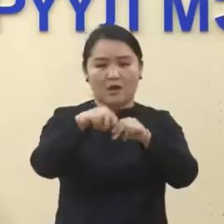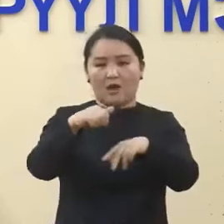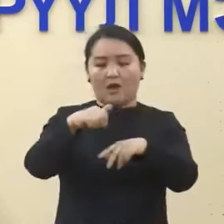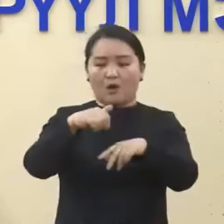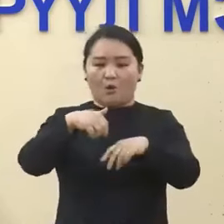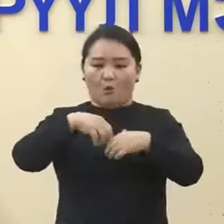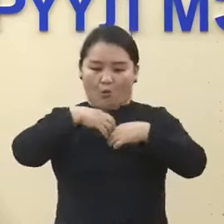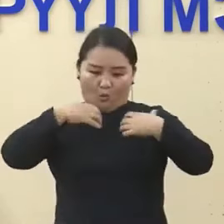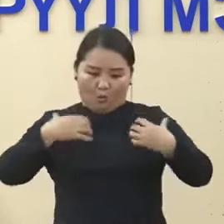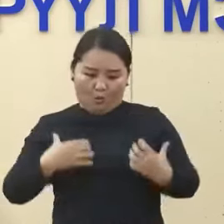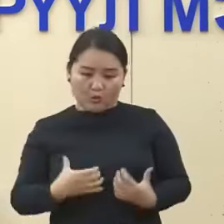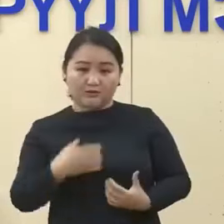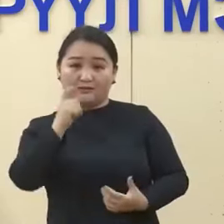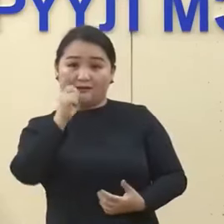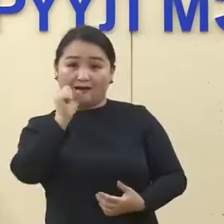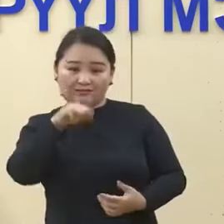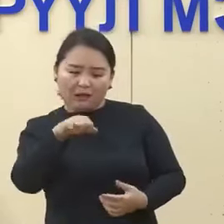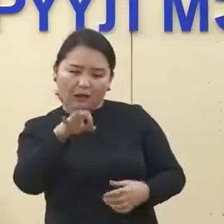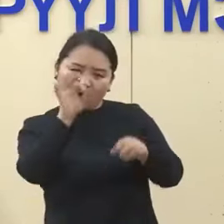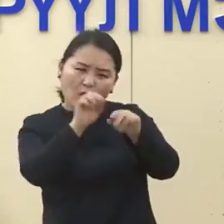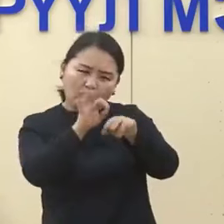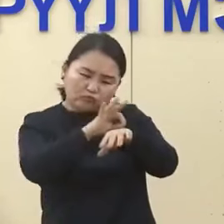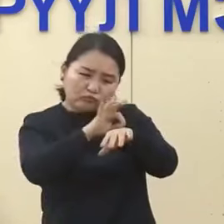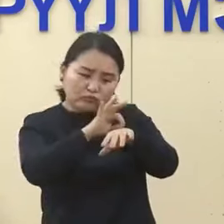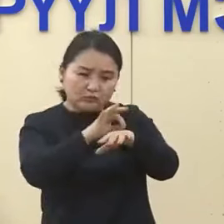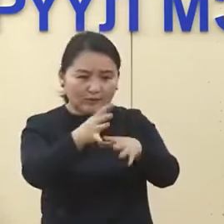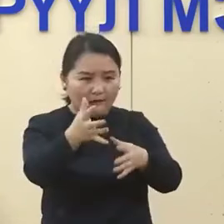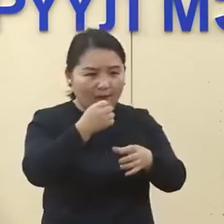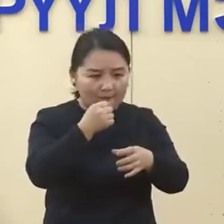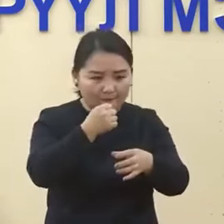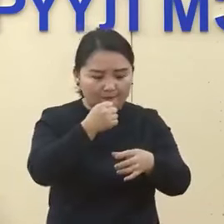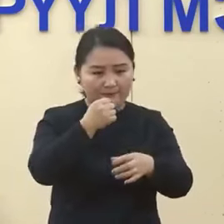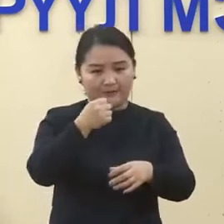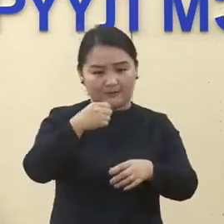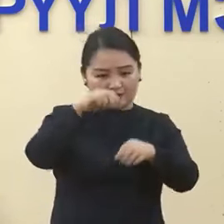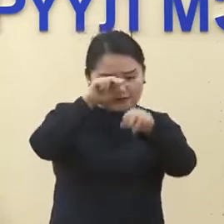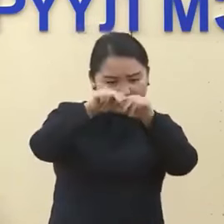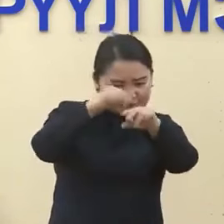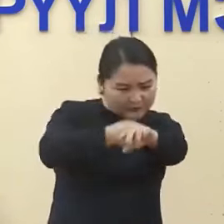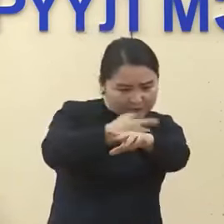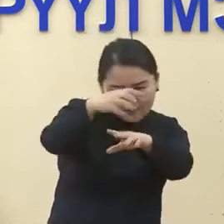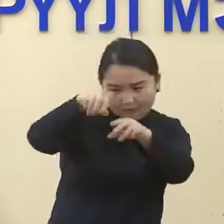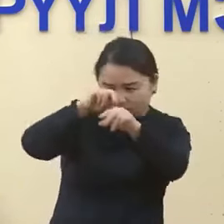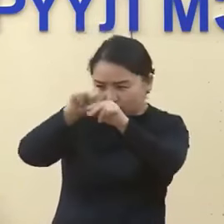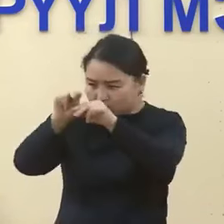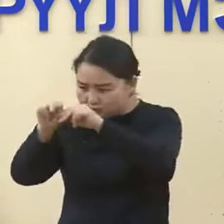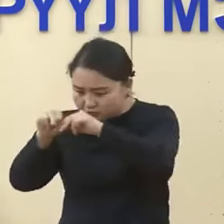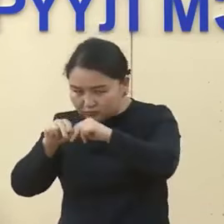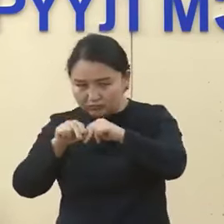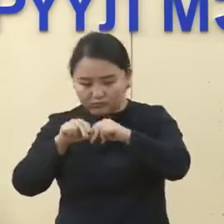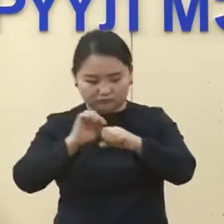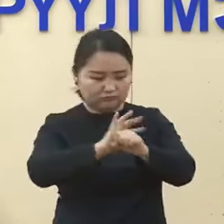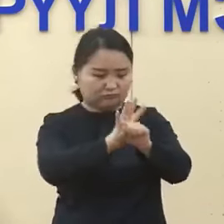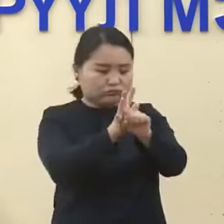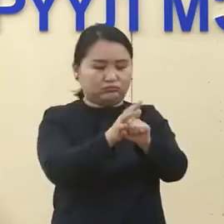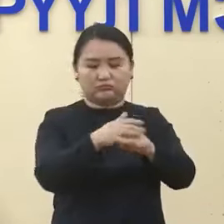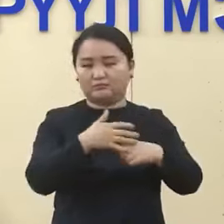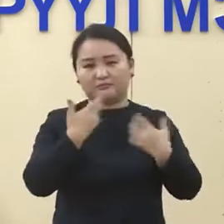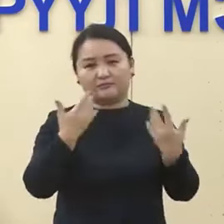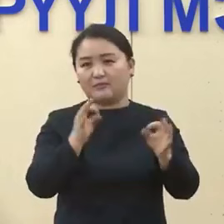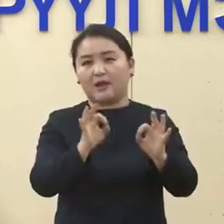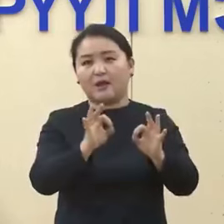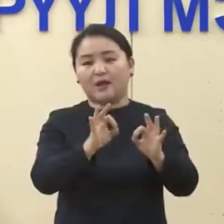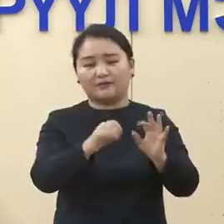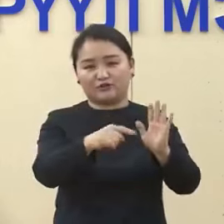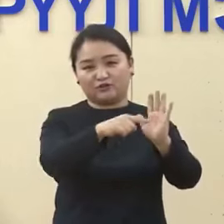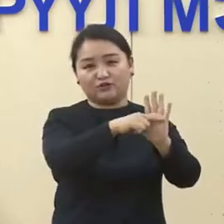өвдсөн хүмүүсээс цуглуулсан сорчинд 81 сорчинд коронавирусын шинжилгээ хийхэд илрээгүй байна. За